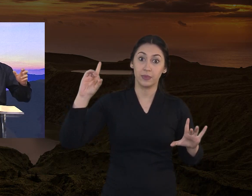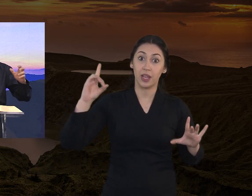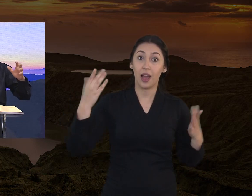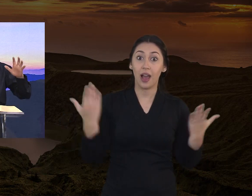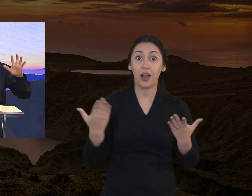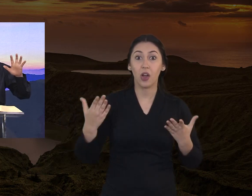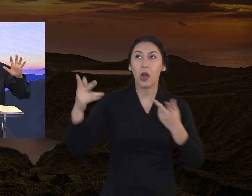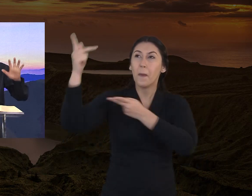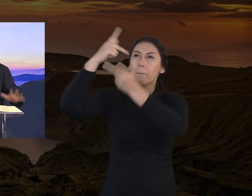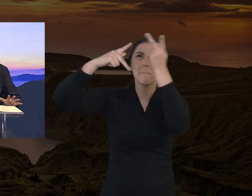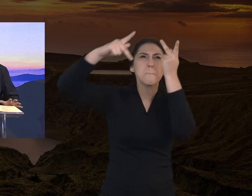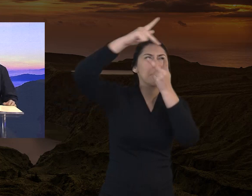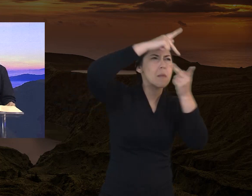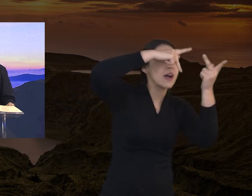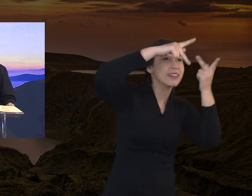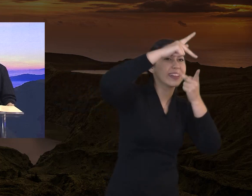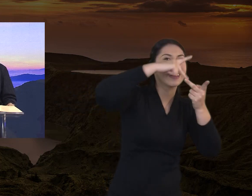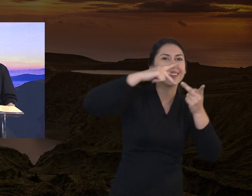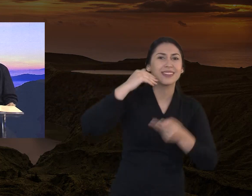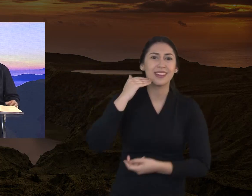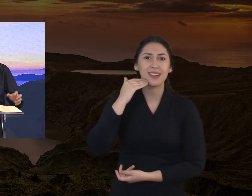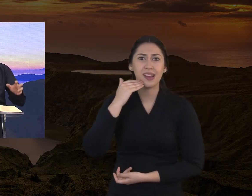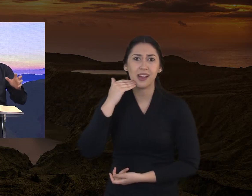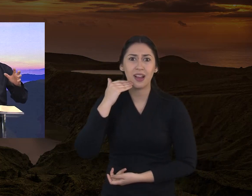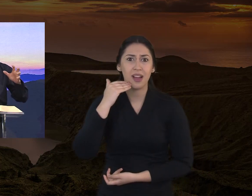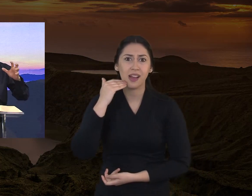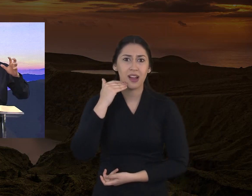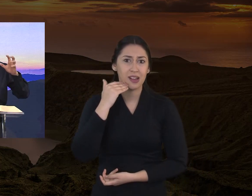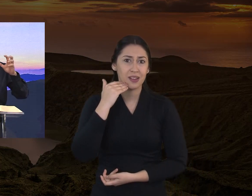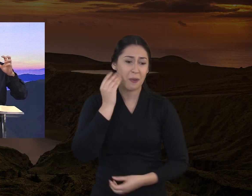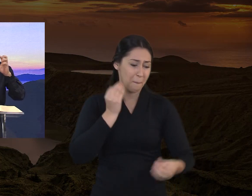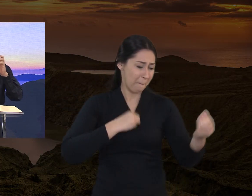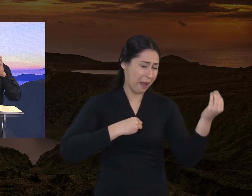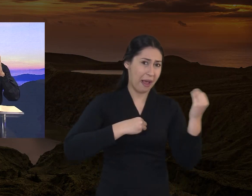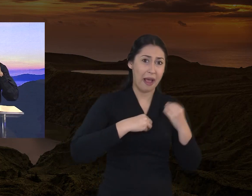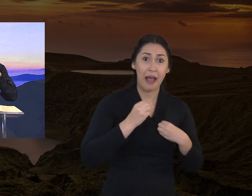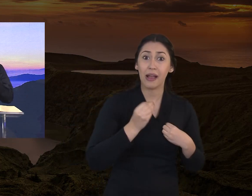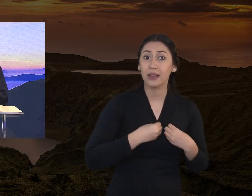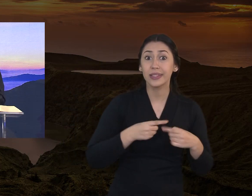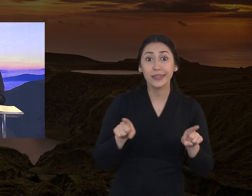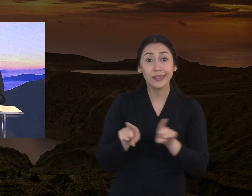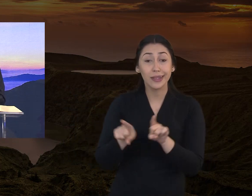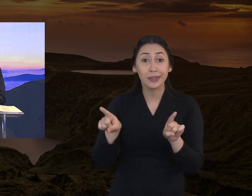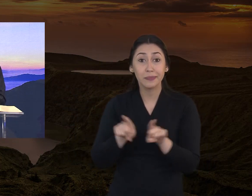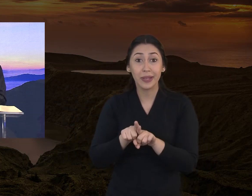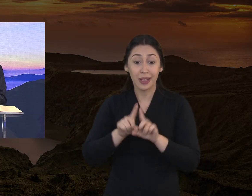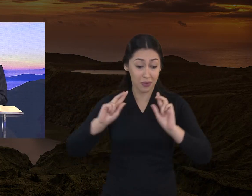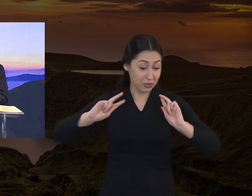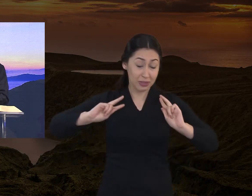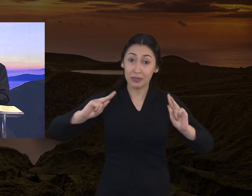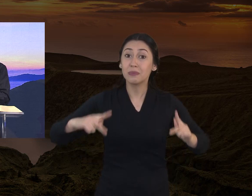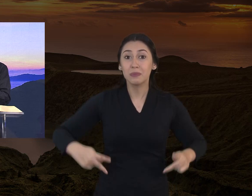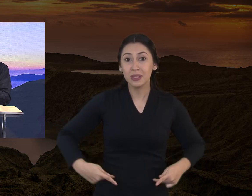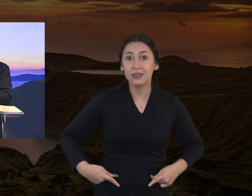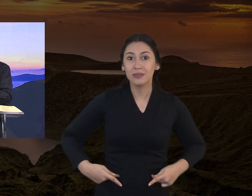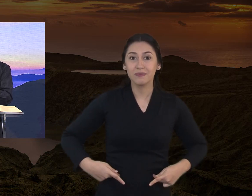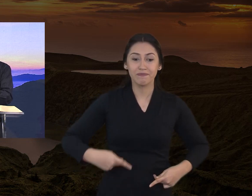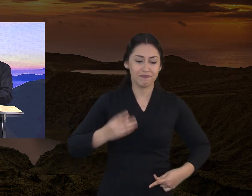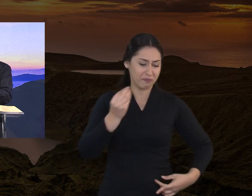o universo se corromper, e ele também corrompeu o homem que foi criado